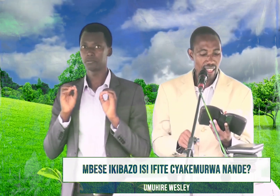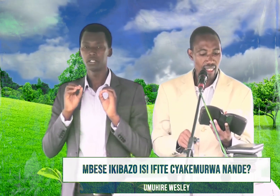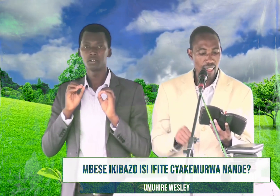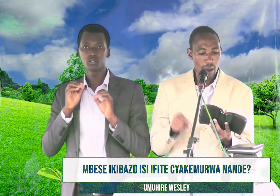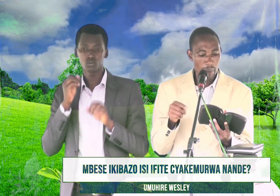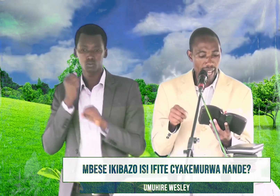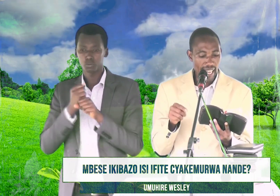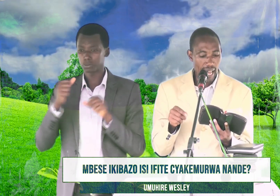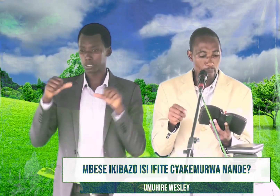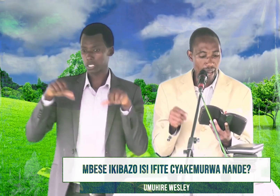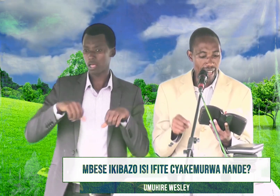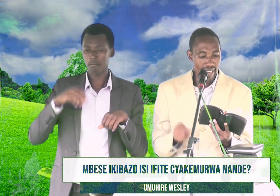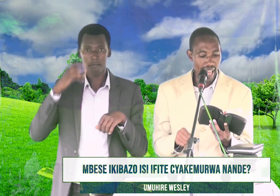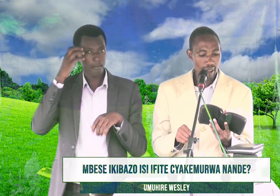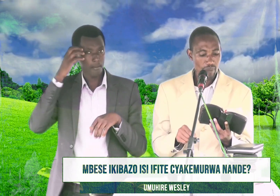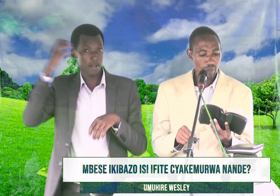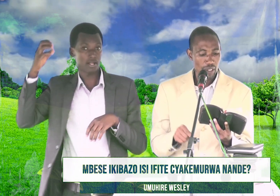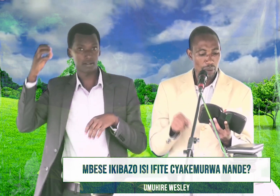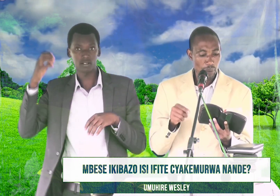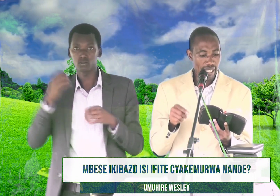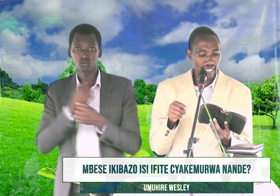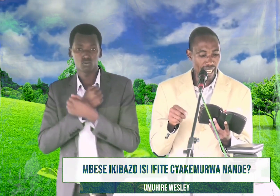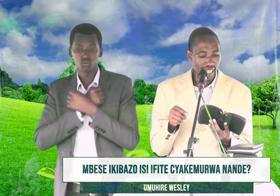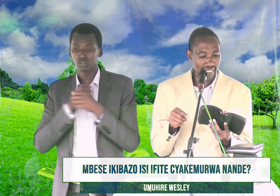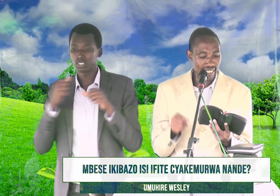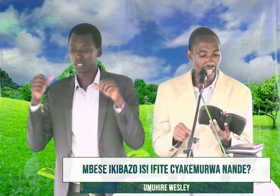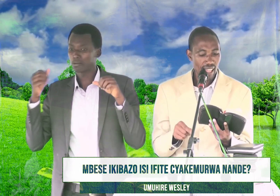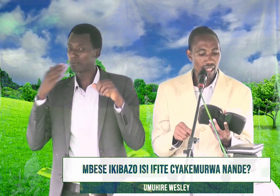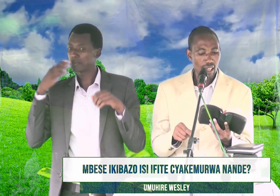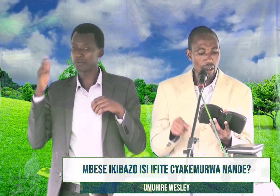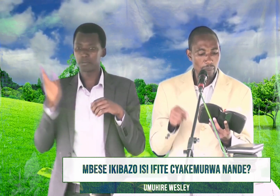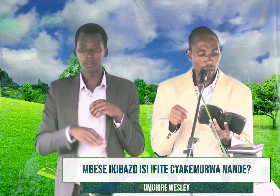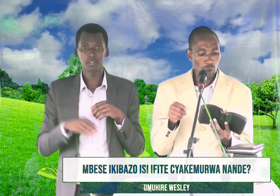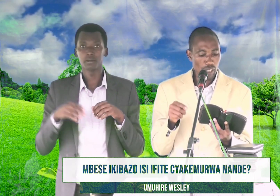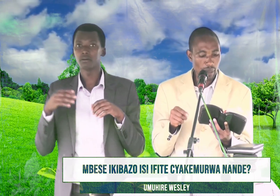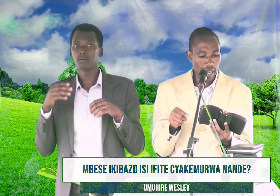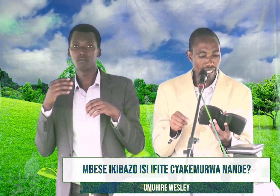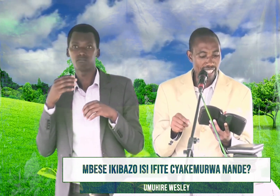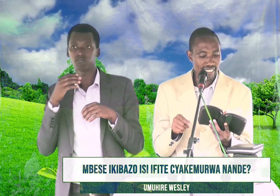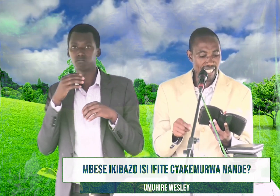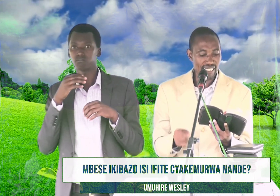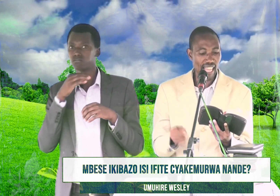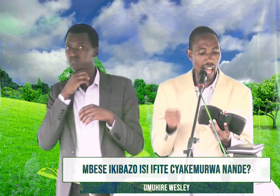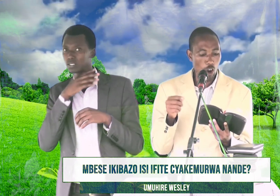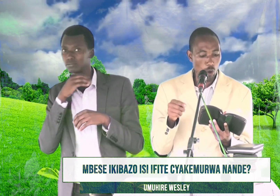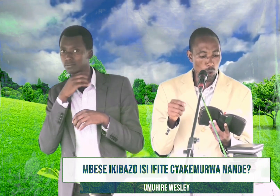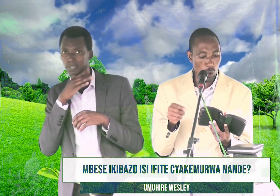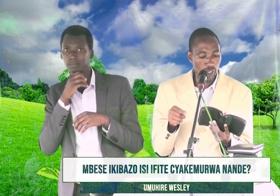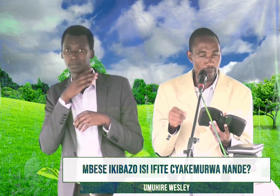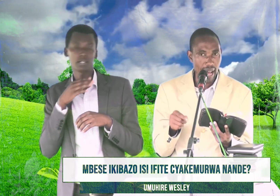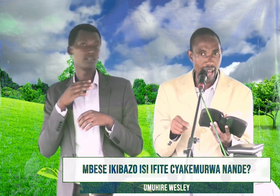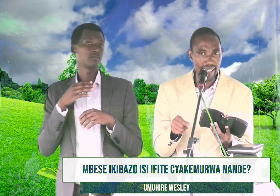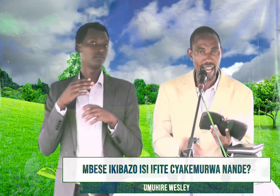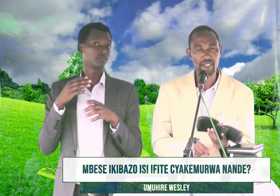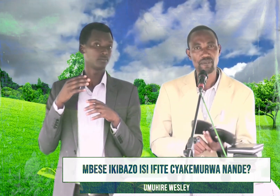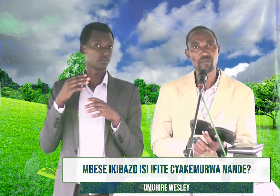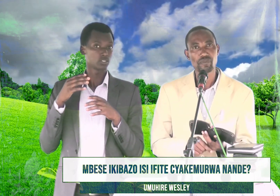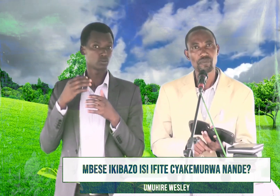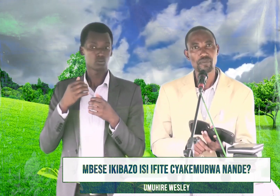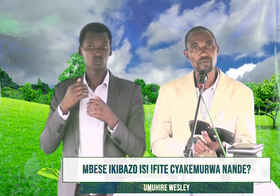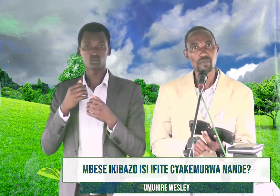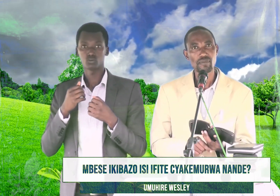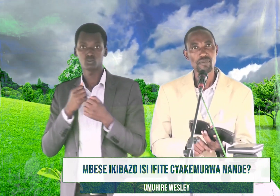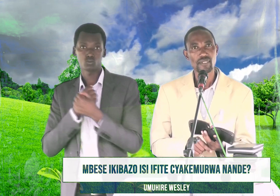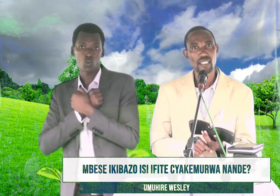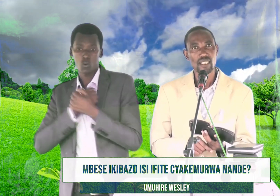ibyiza, bagambana, bikakaza, bakunda ibibanezeza aho gukunda Imana.